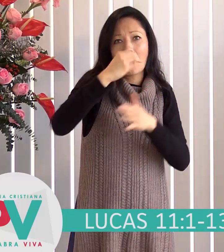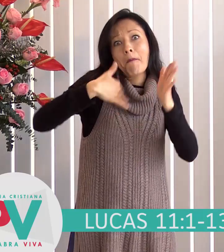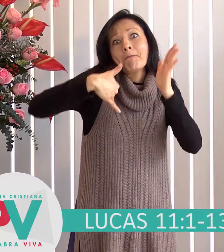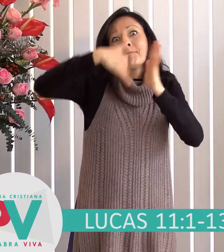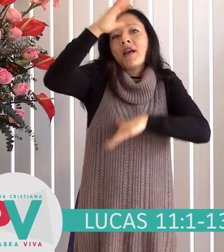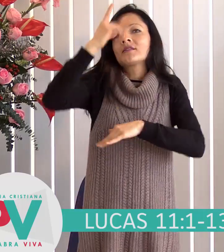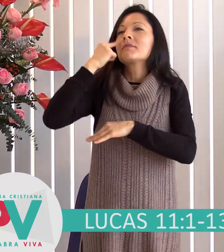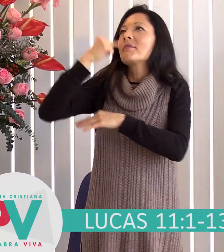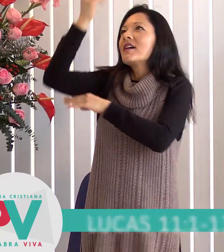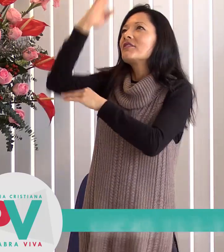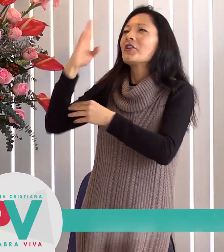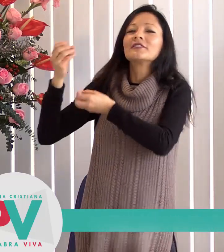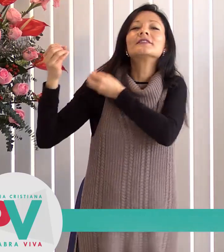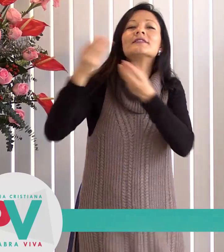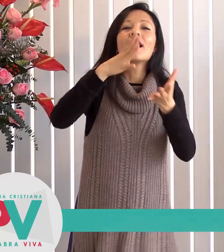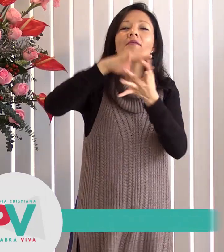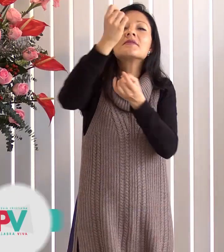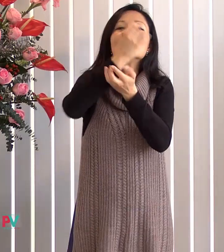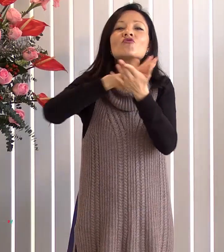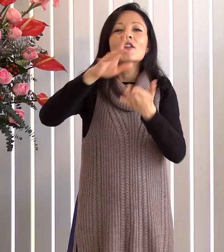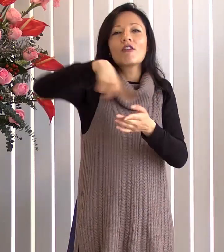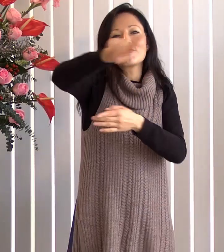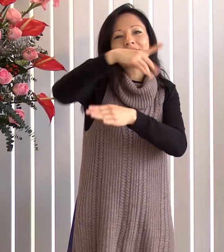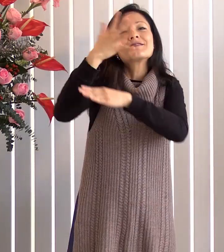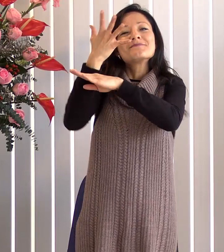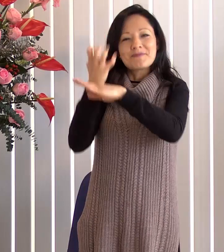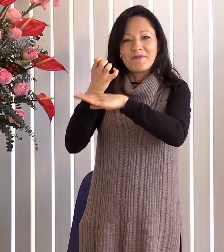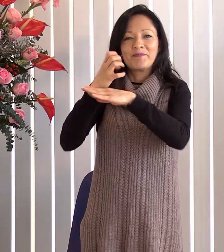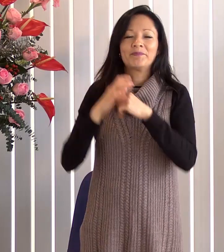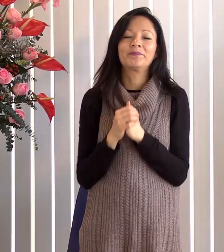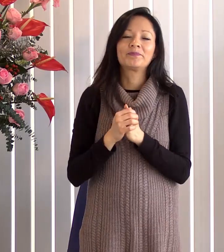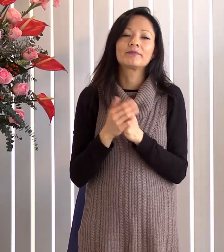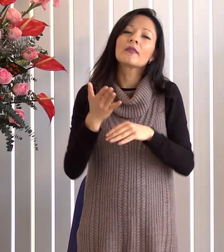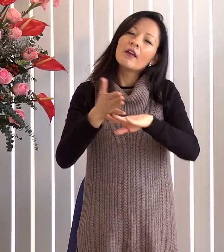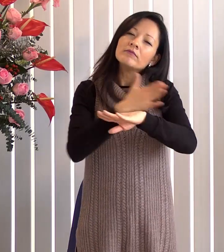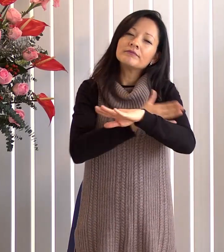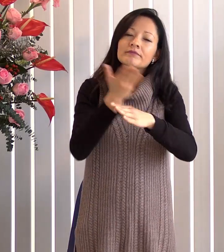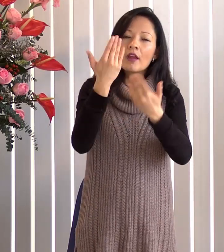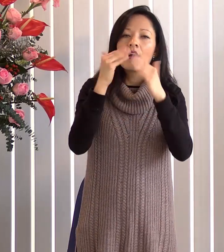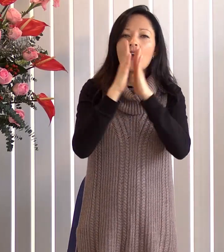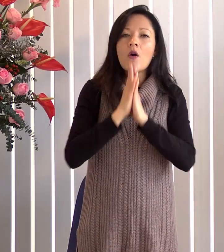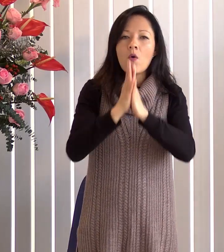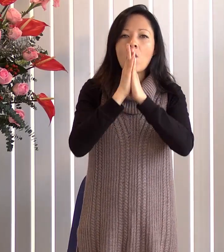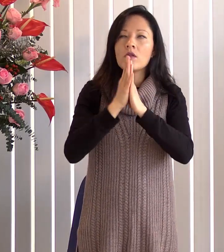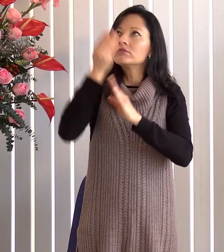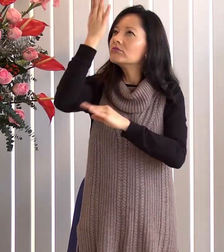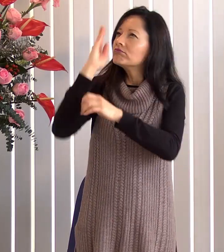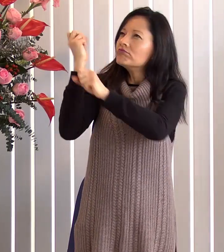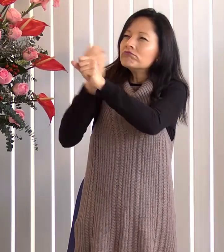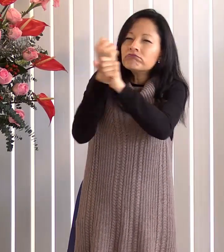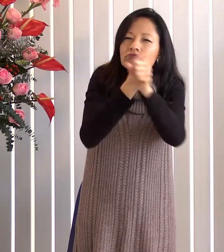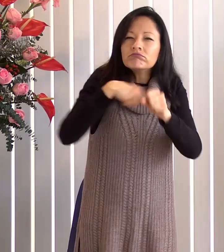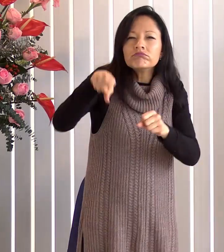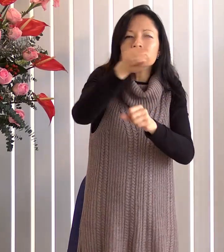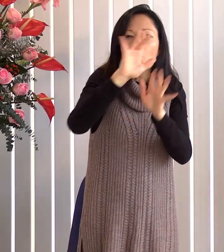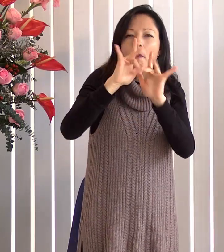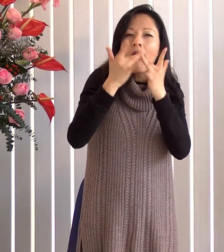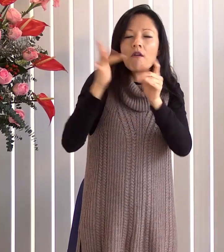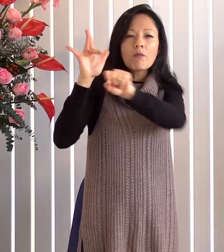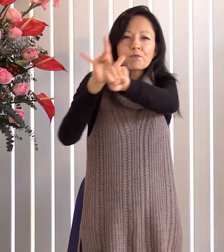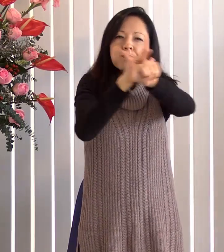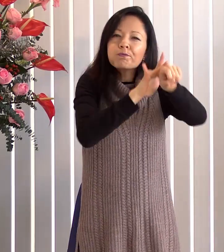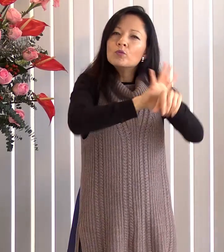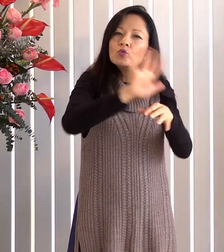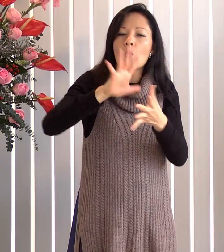dará el Espíritu Santo a los que se lo pidan? Vamos a orar pidiendo a Dios que obre con su palabra sobre nuestro espíritu y que la